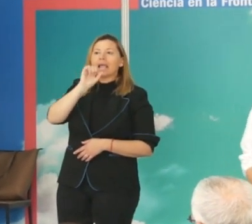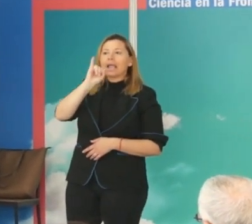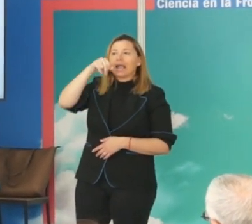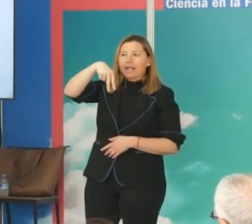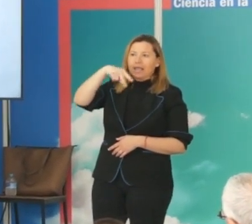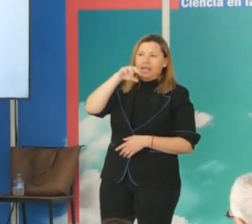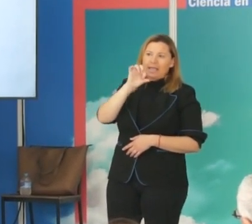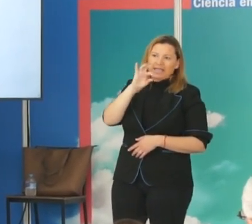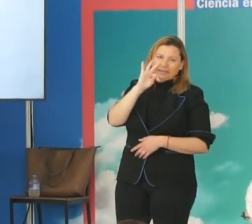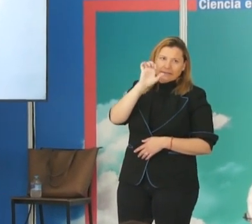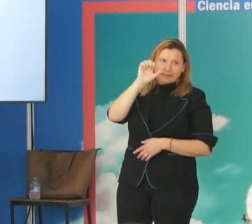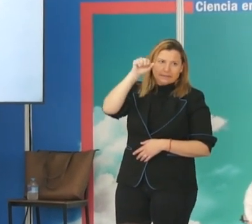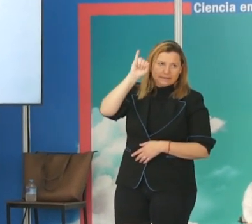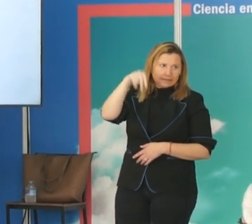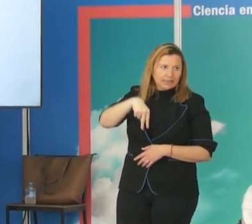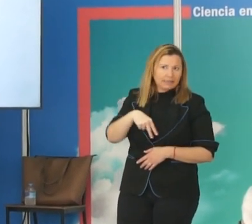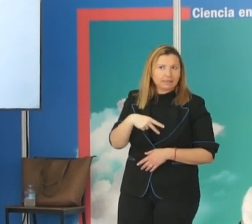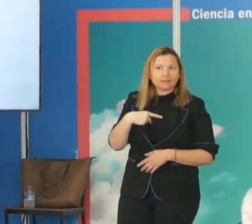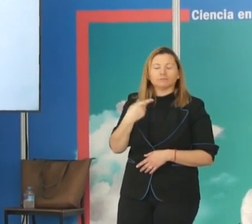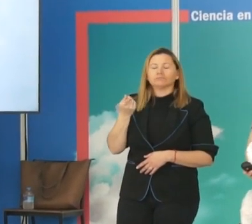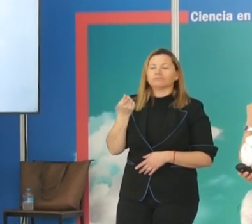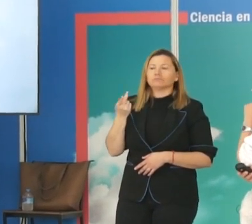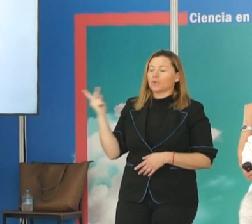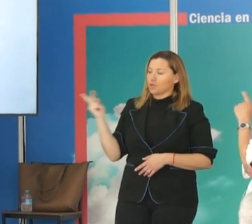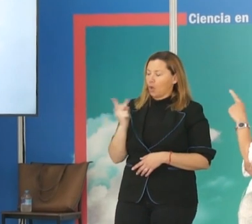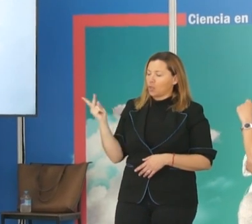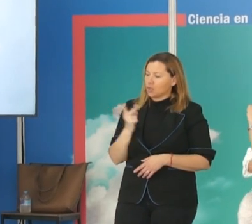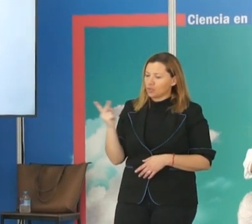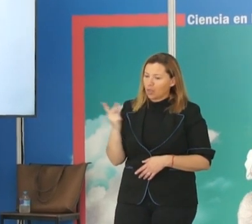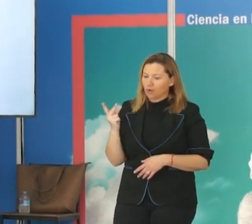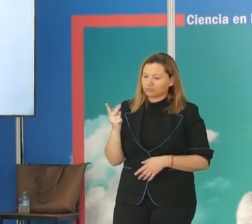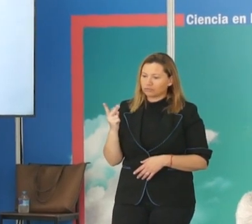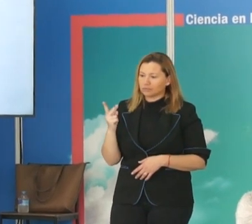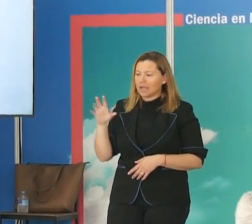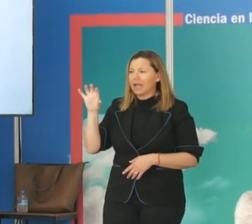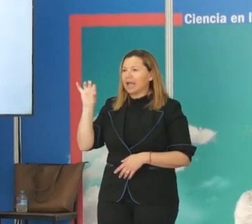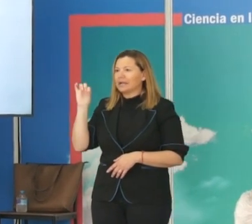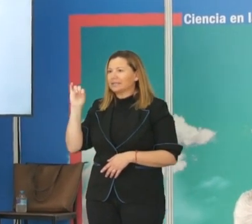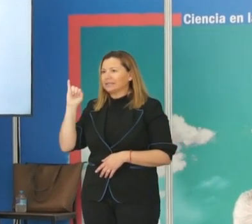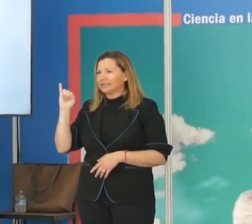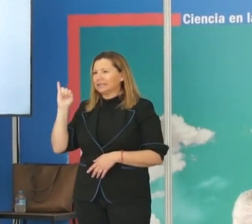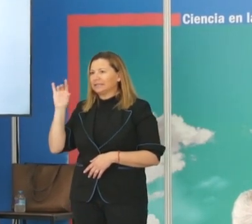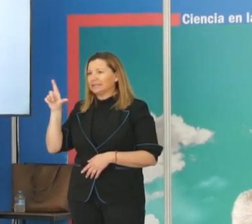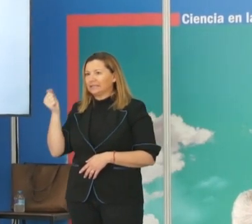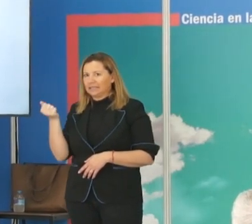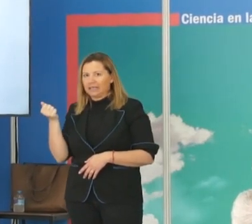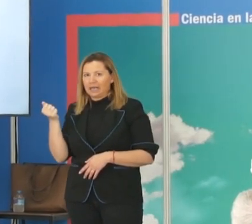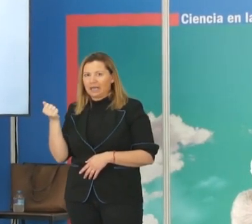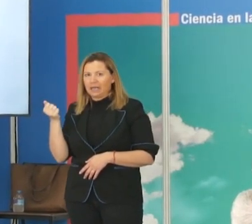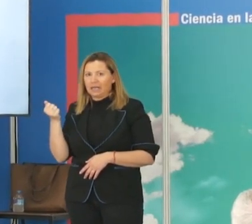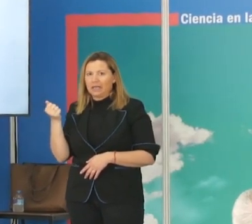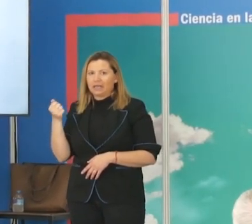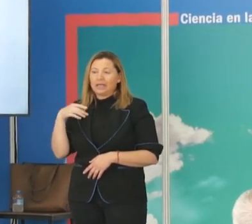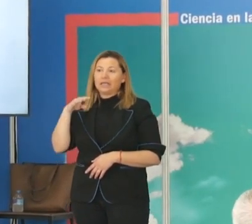cosas, ¿vale? Y deciden, especialmente Szilard y Wirner, junto con